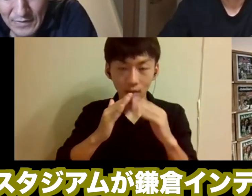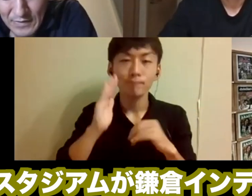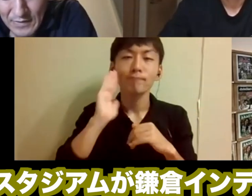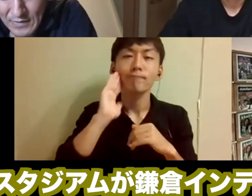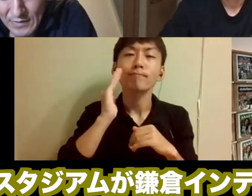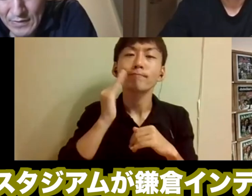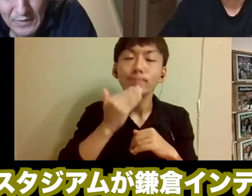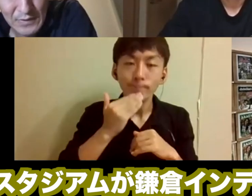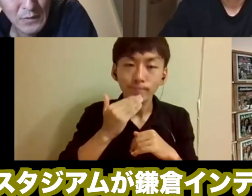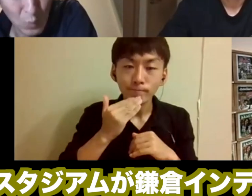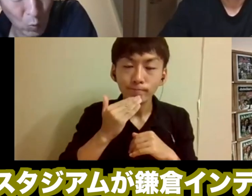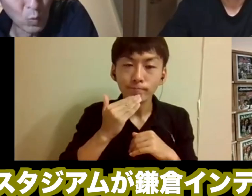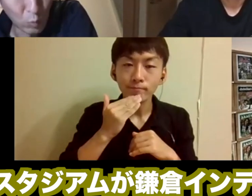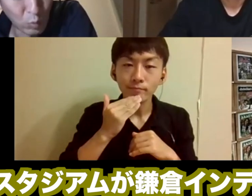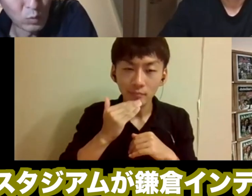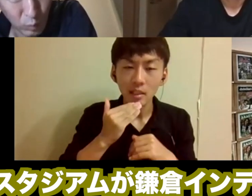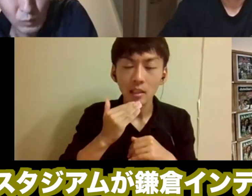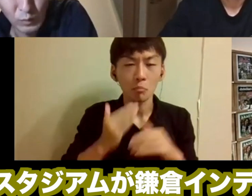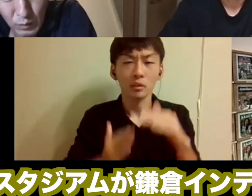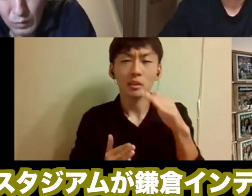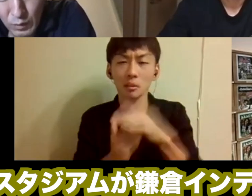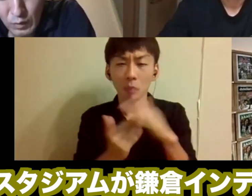スタジアムです困ることって何なんですと